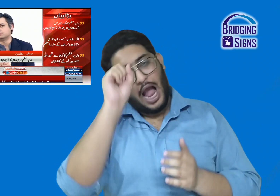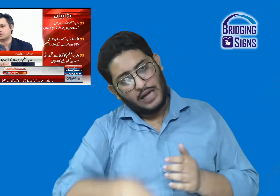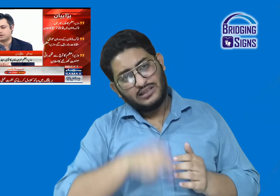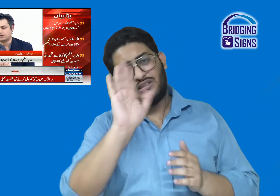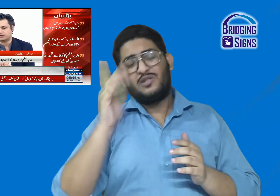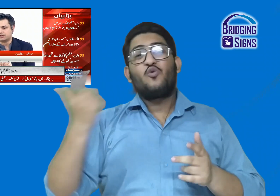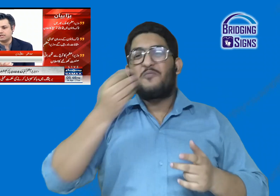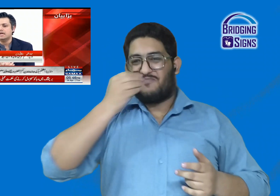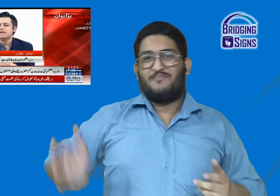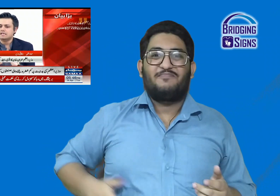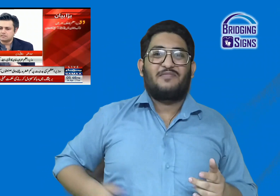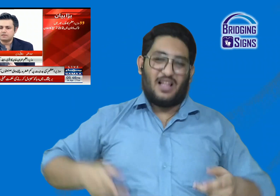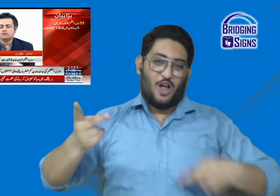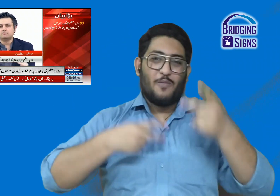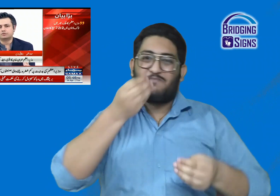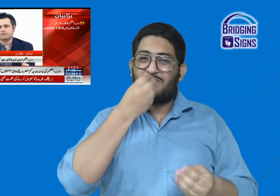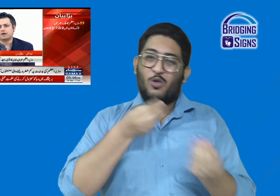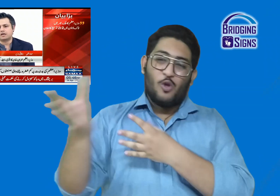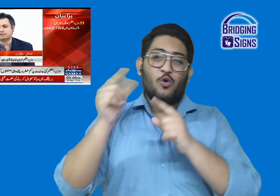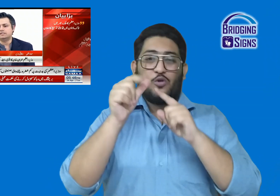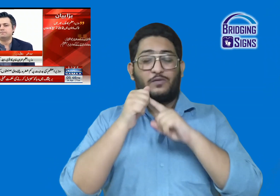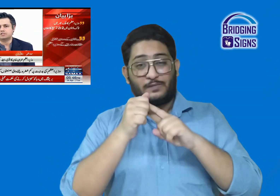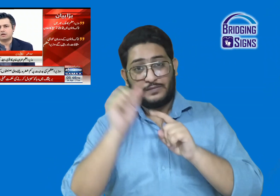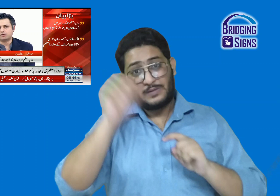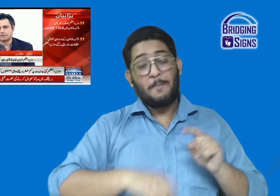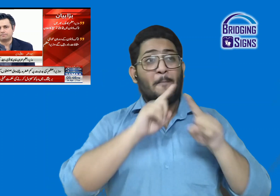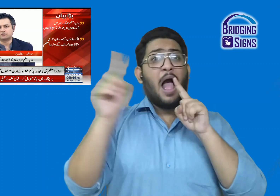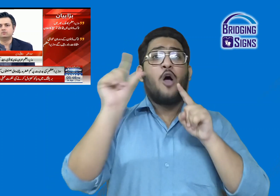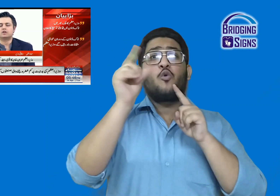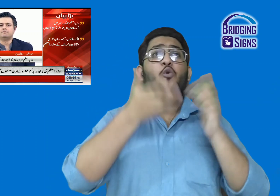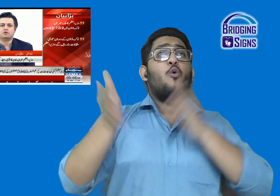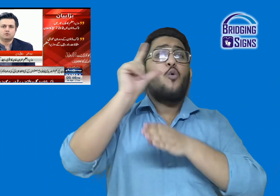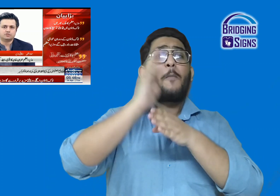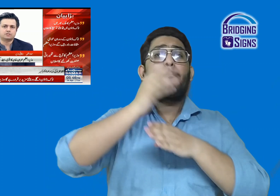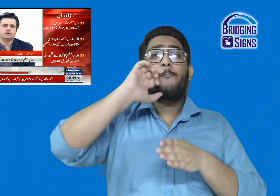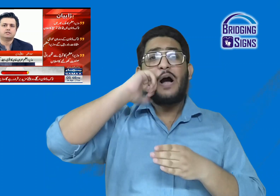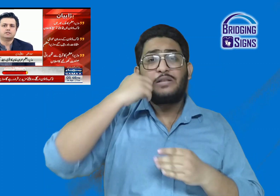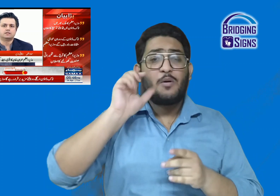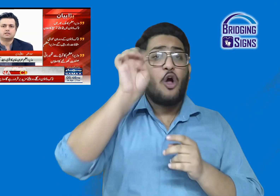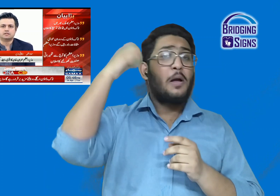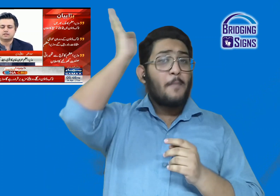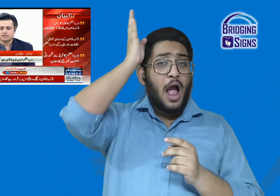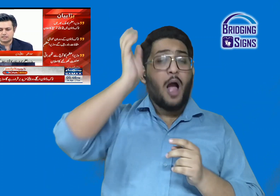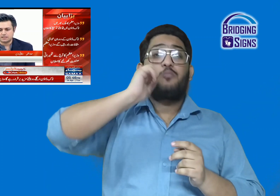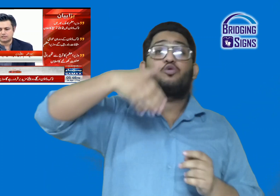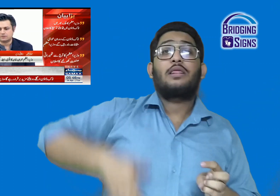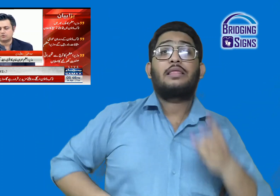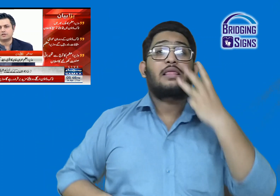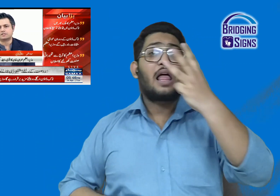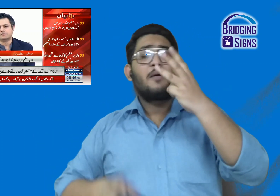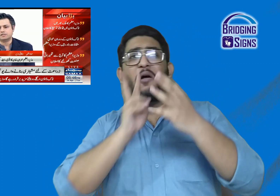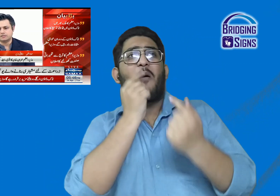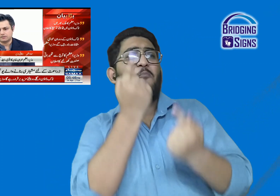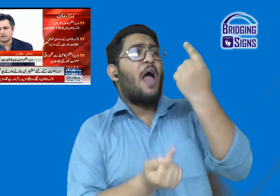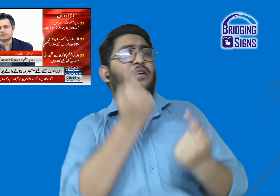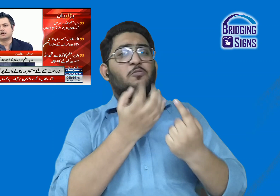सकें और उनका रोज़गार बहाल हो सके। इस पे मुख्तलिफ आरा थीं पंजाब और खैबर पख्तूनख्वा में और बलूचिस्तान के अंदर, इसके अंदर